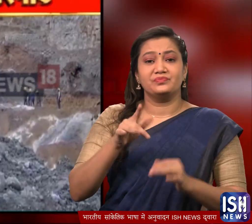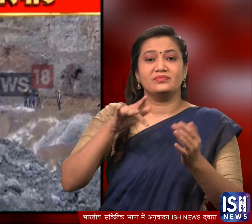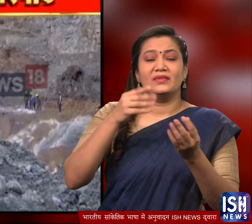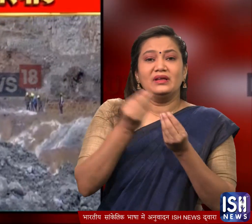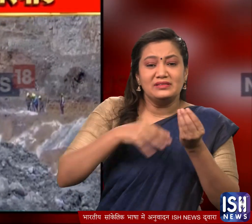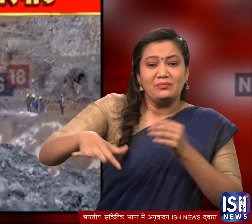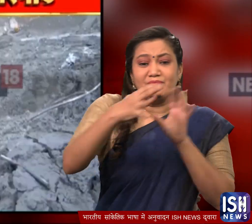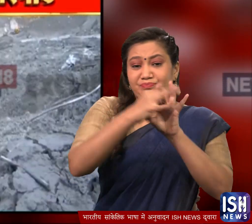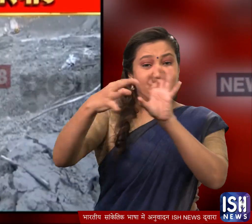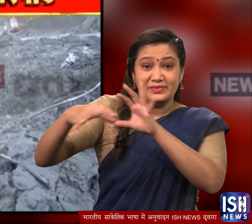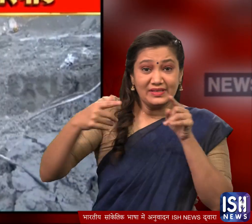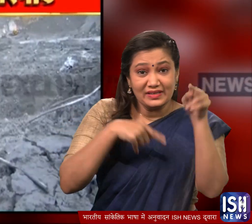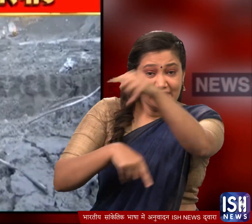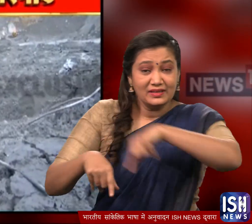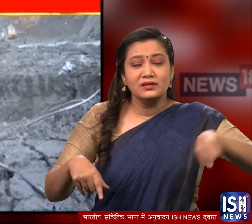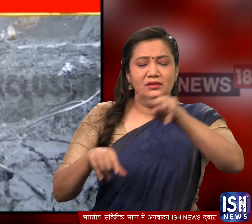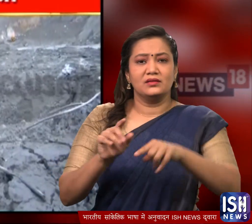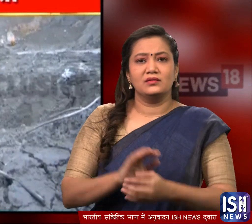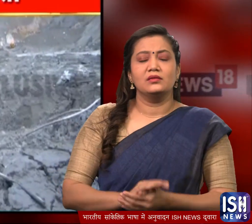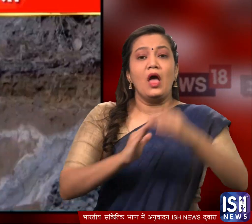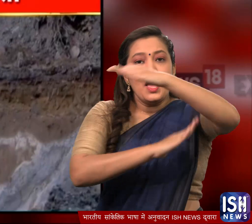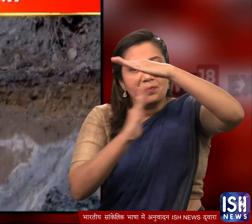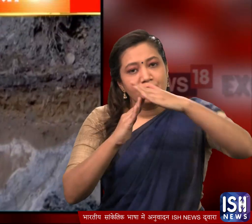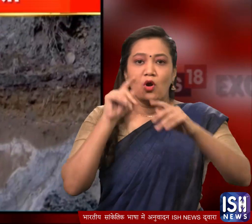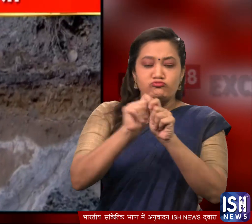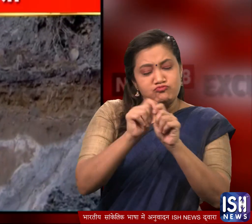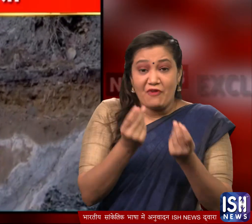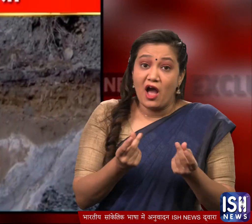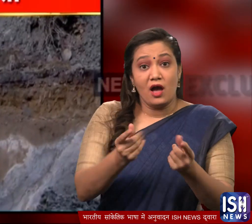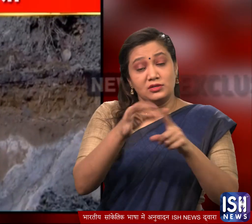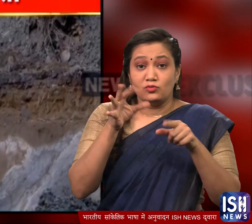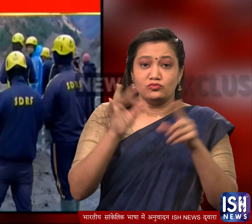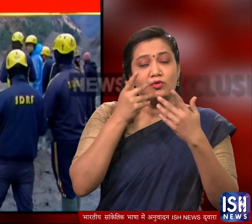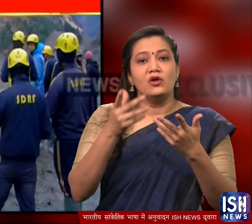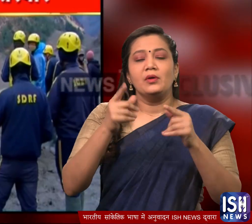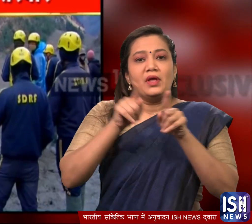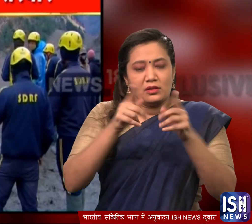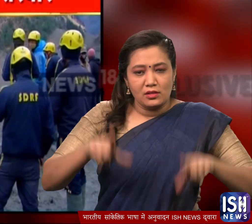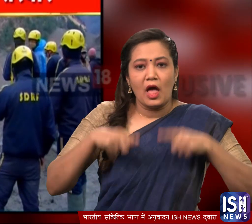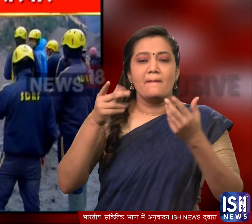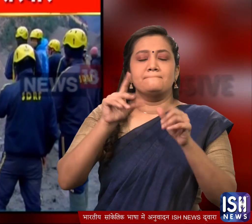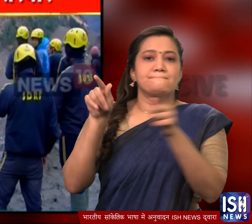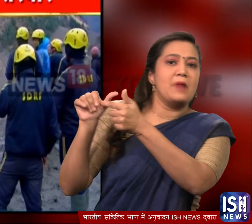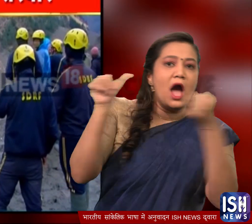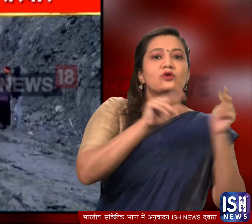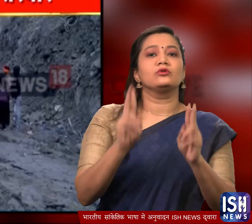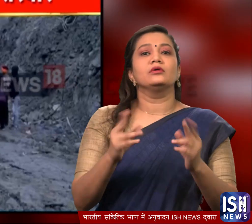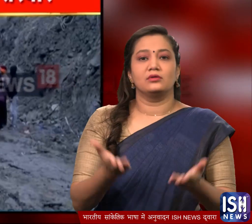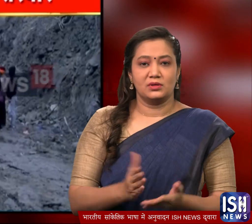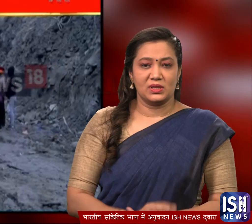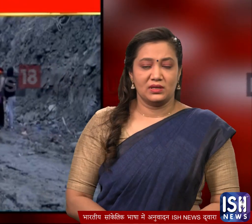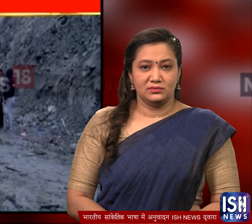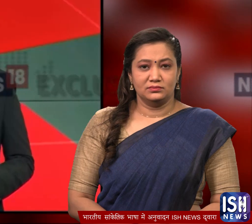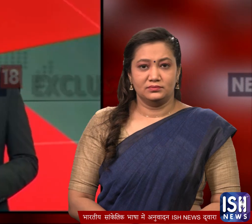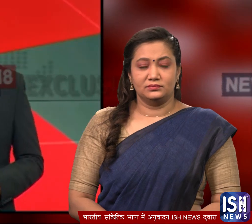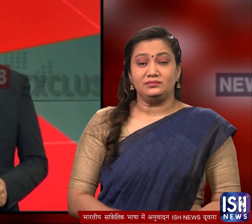इस बीच जिन इलाकों का संपर्क टूट गया है वहां पुल बनाने का काम भी जोर शोर से जारी है ताकि लोगों की जिंदगी एक बार फिर पटरी पर लौट